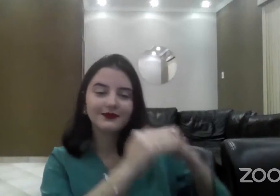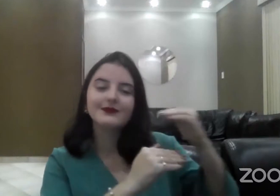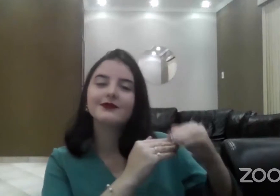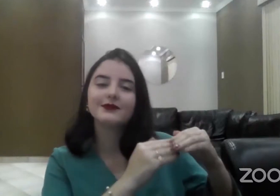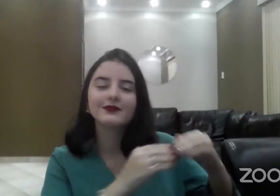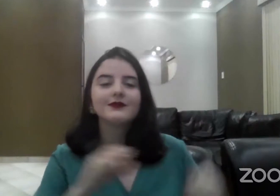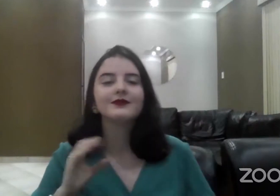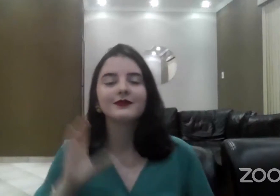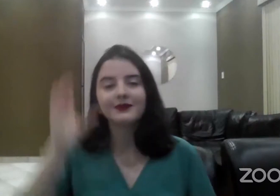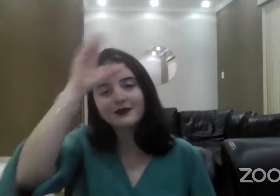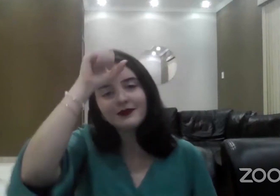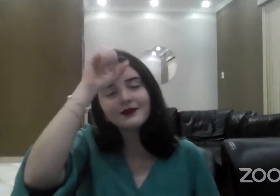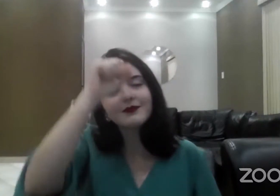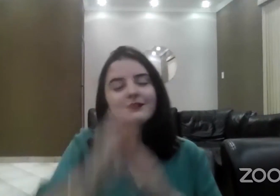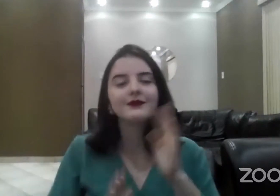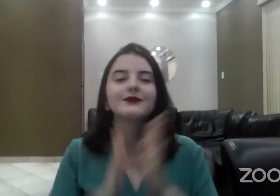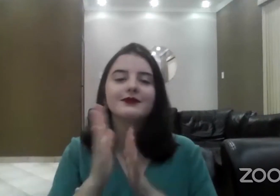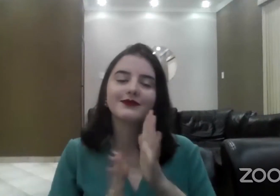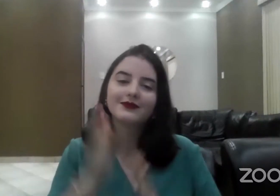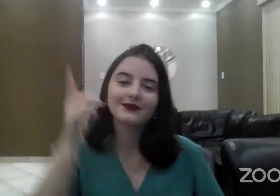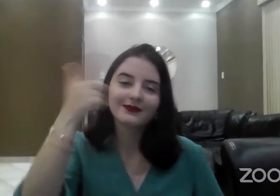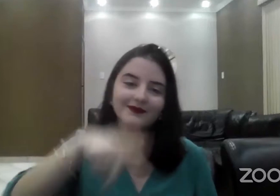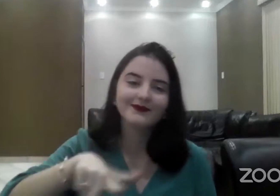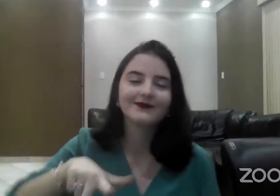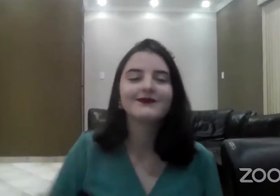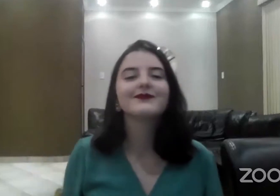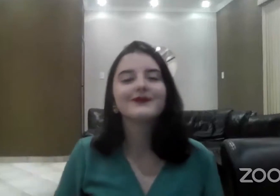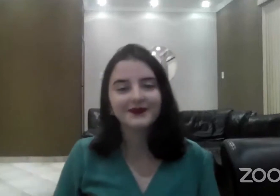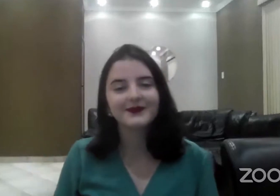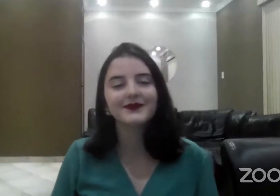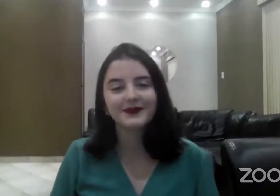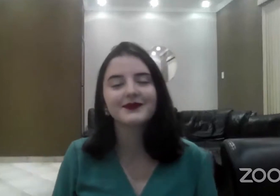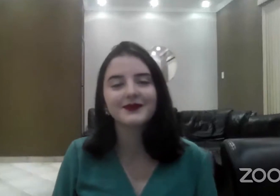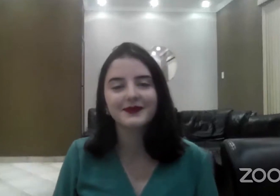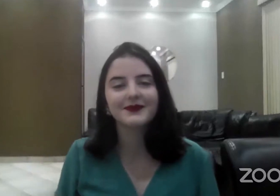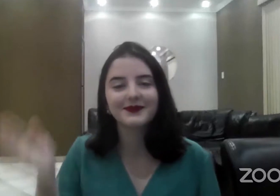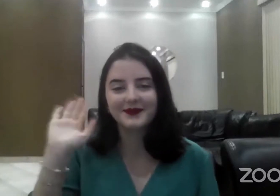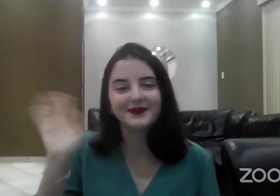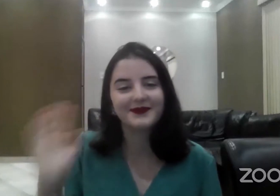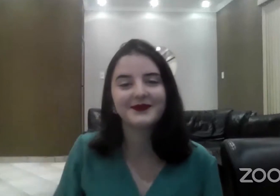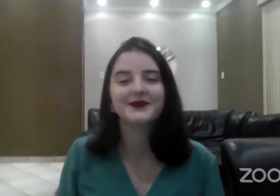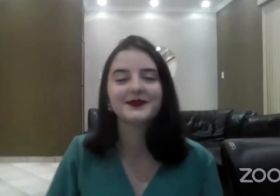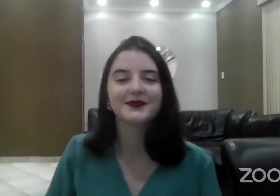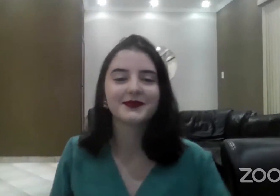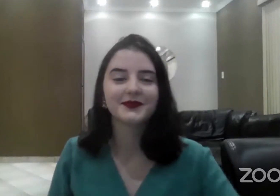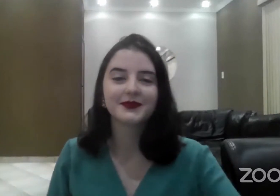Se você desenvolver amor, você vai conseguir aprender Libras. Tchau!